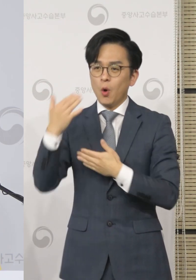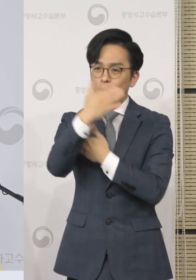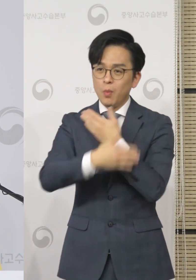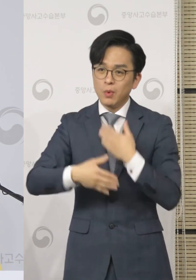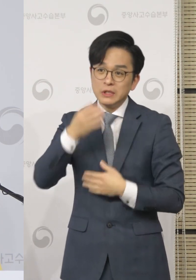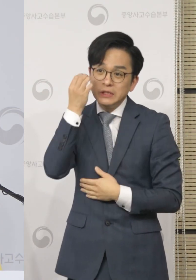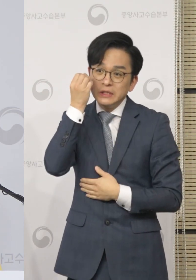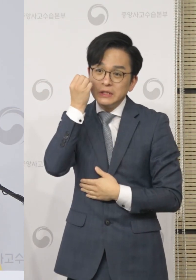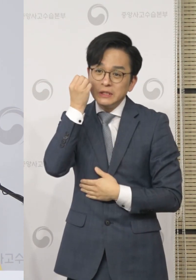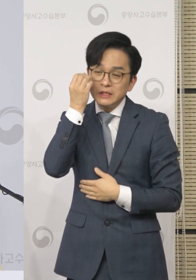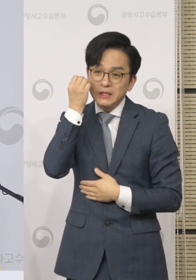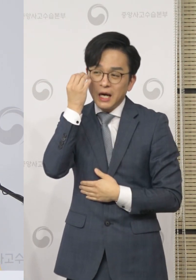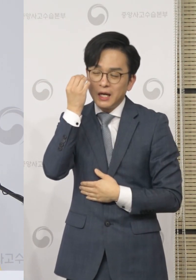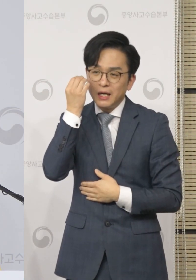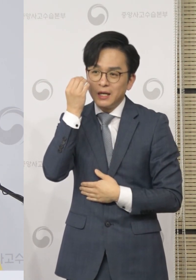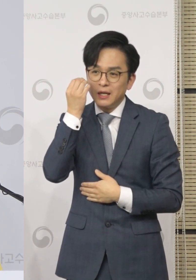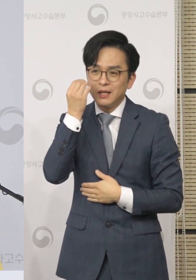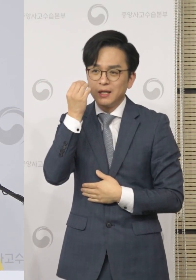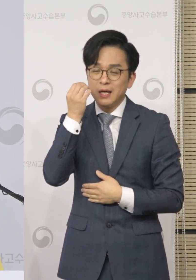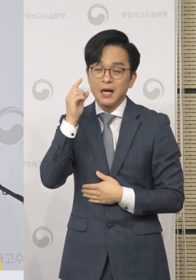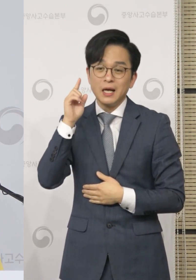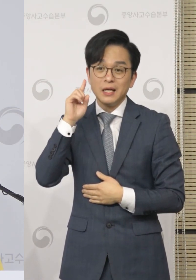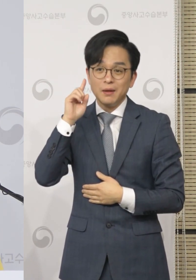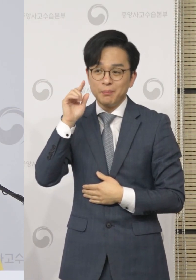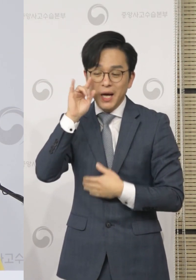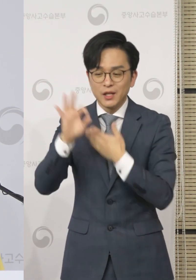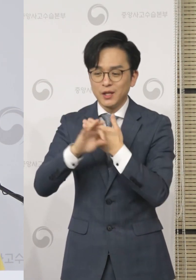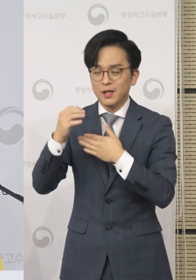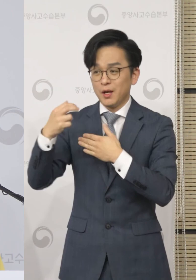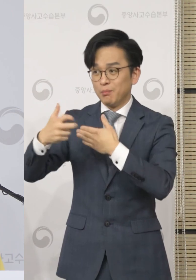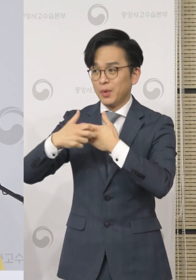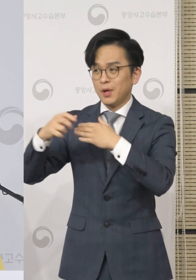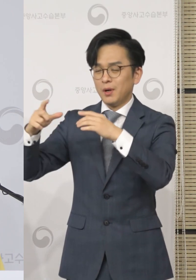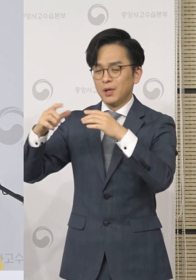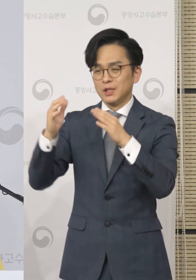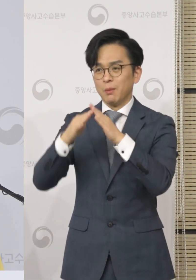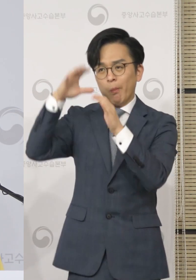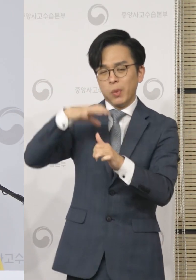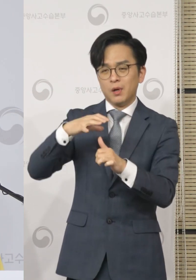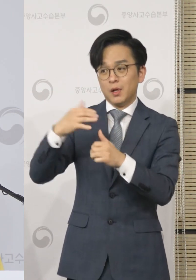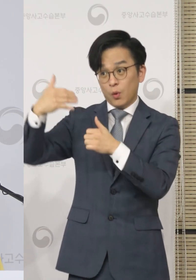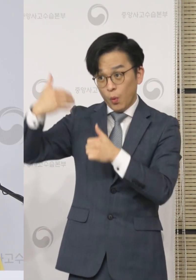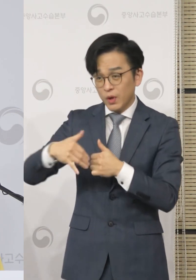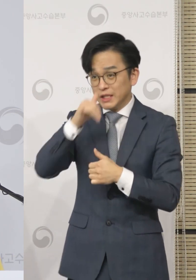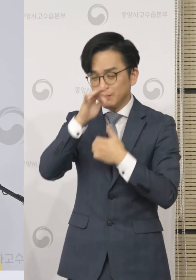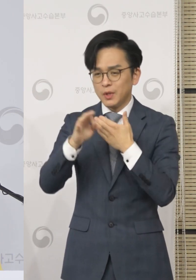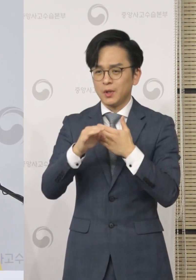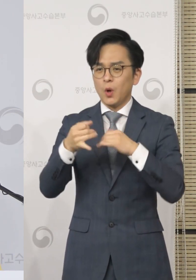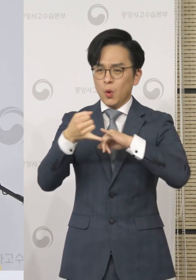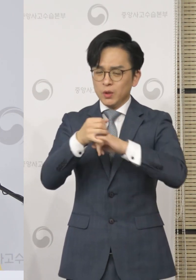요청 등 방역상의 조치를 요청받으셨을 때는 최대한 협력해